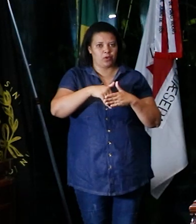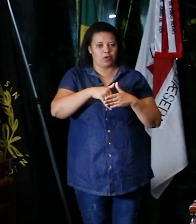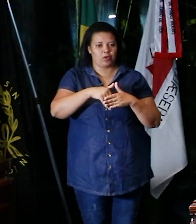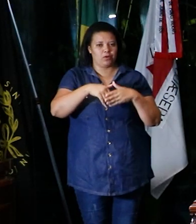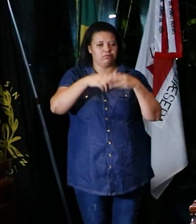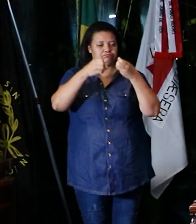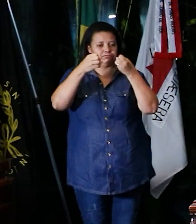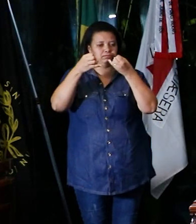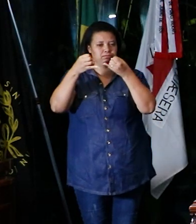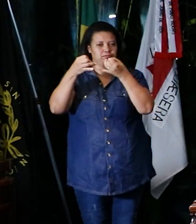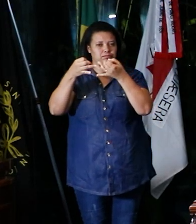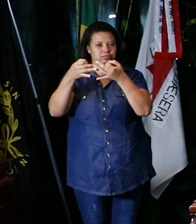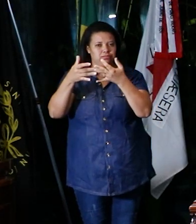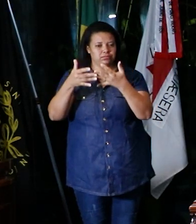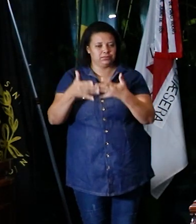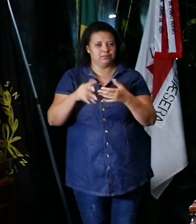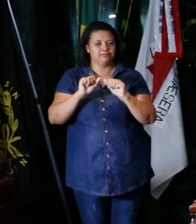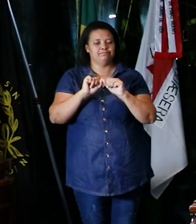maravilhosamente bem.